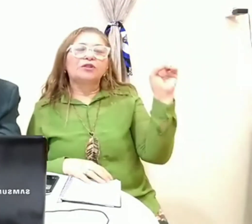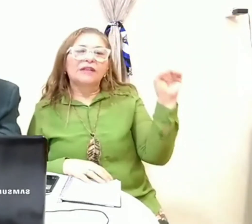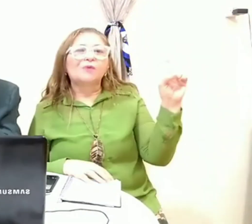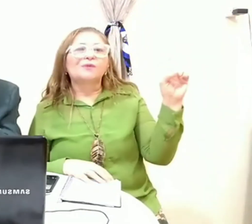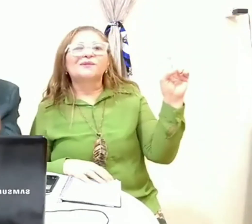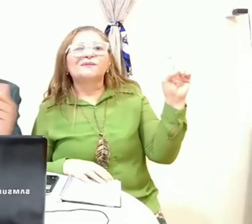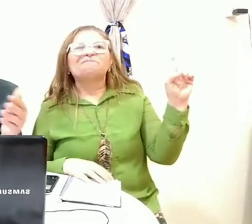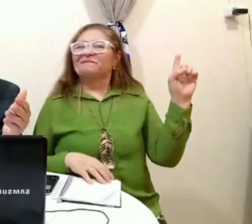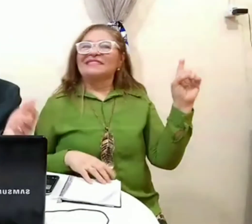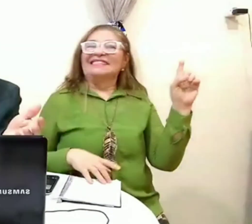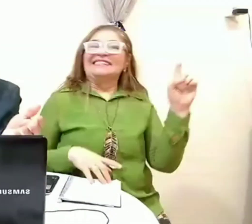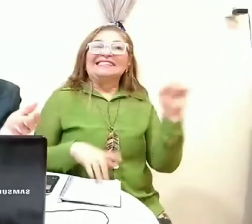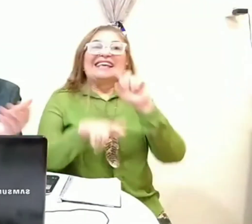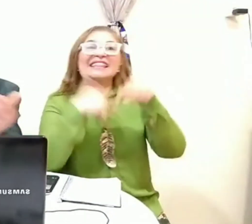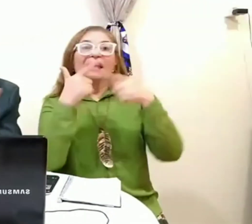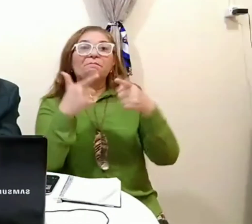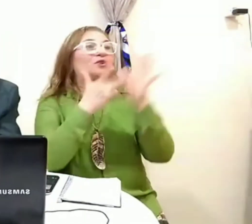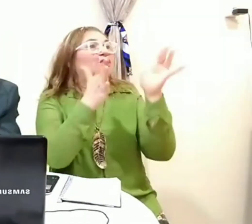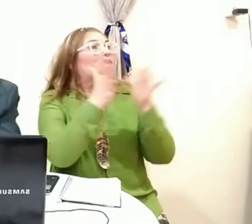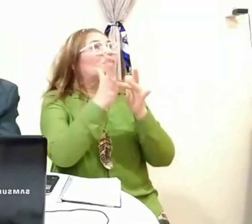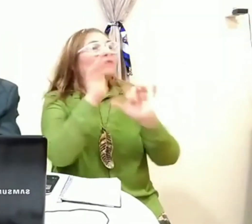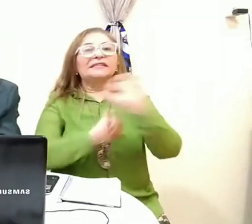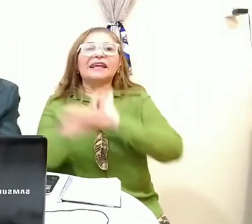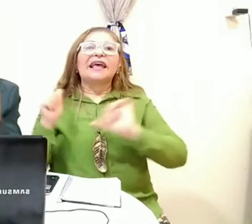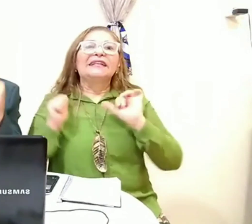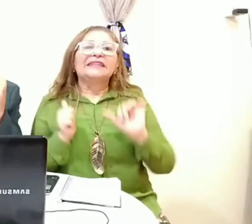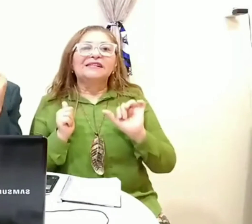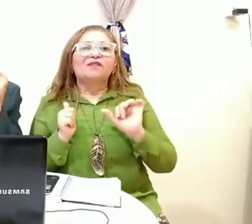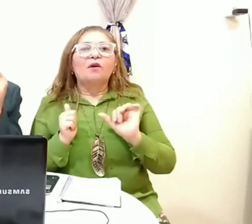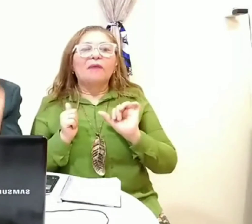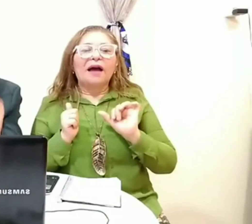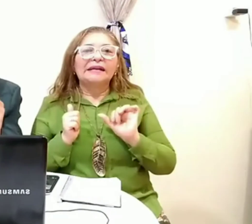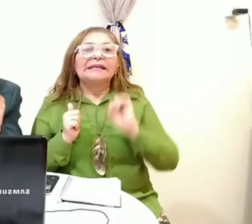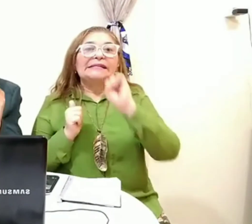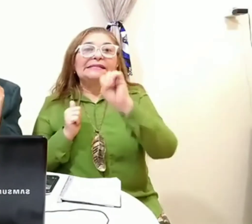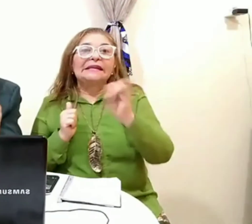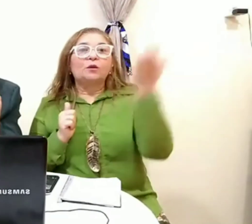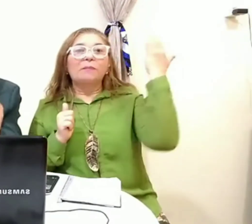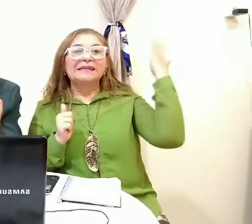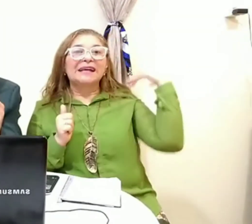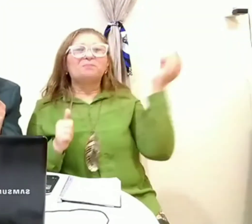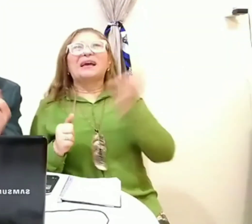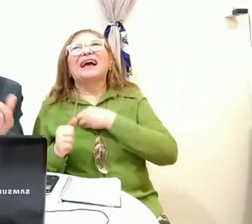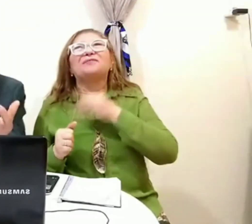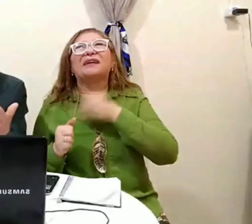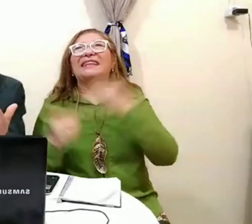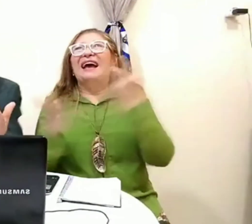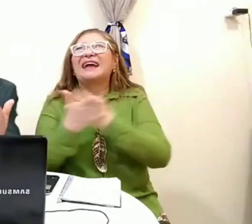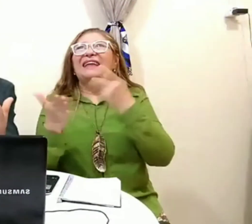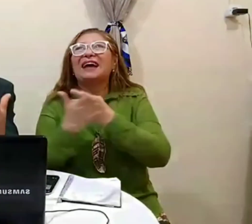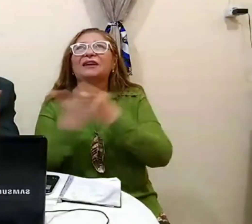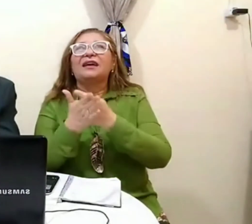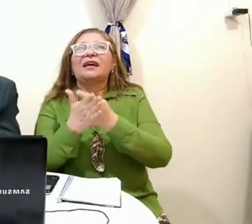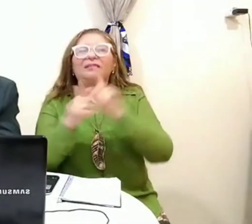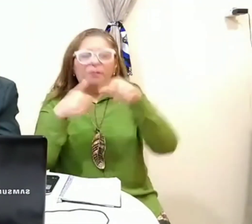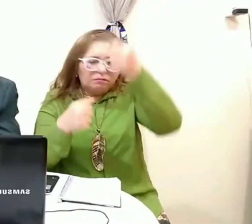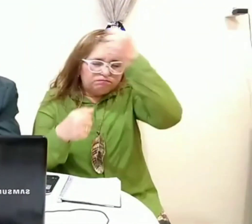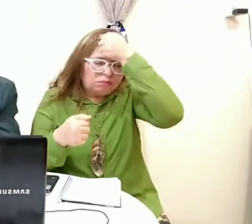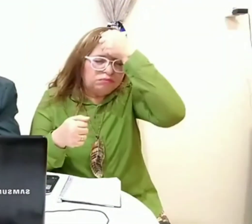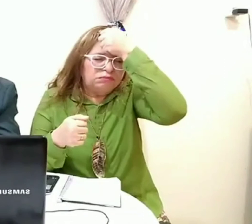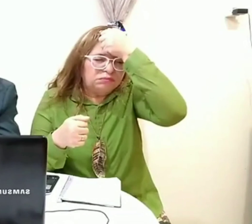Independente de como você esteja, do que você tenha feito, se você crer no Filho de Deus e o receber no